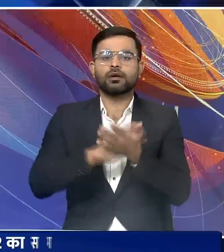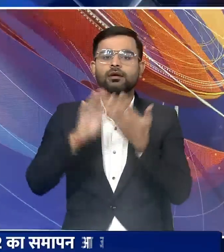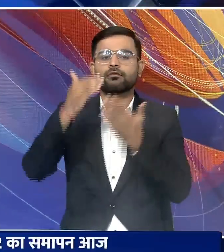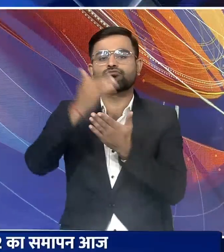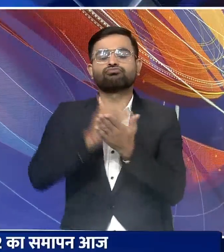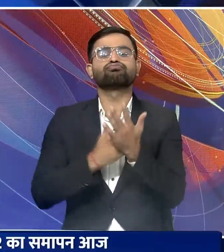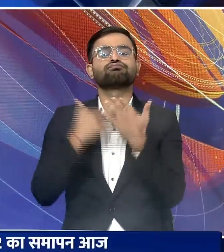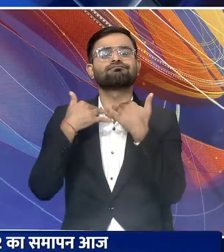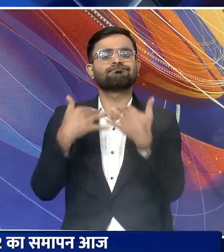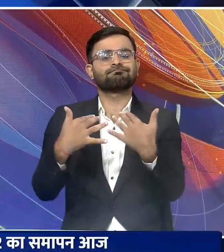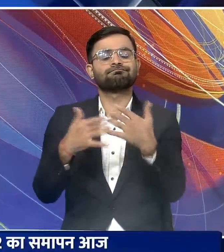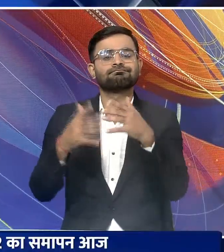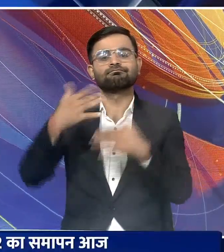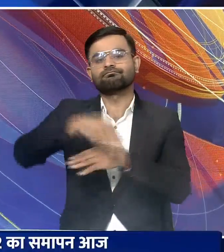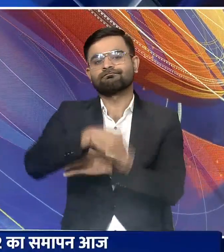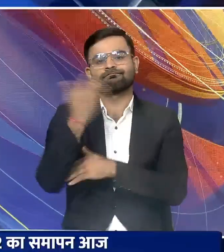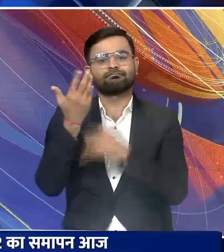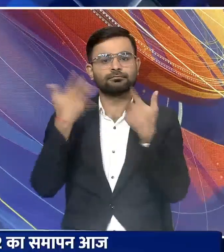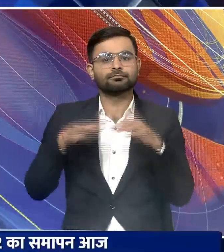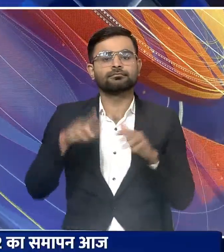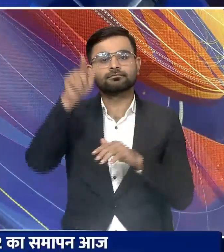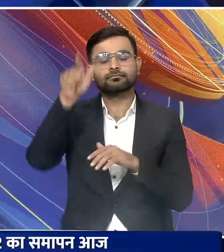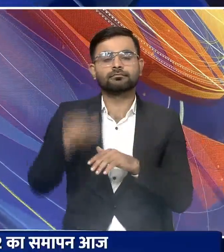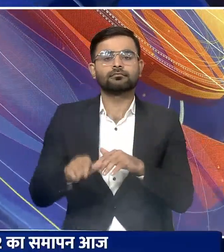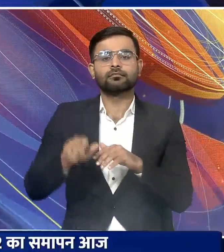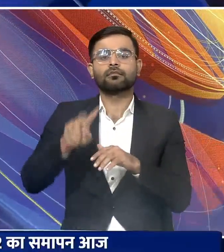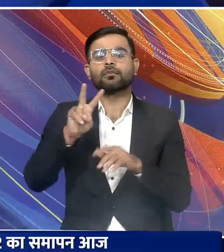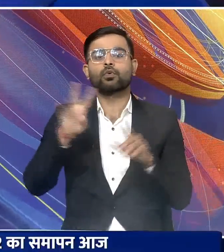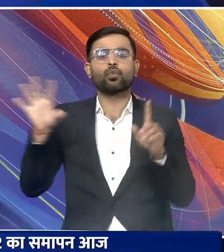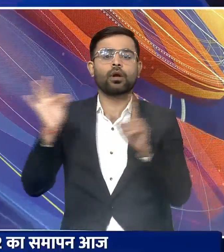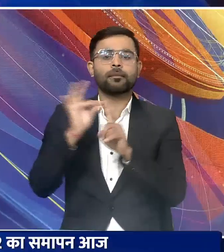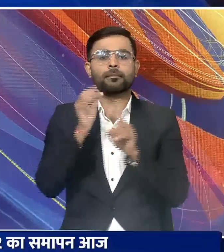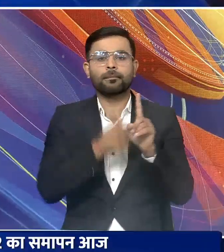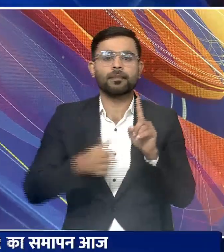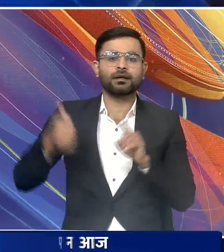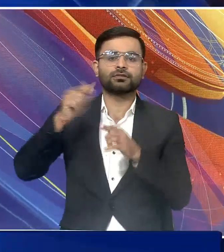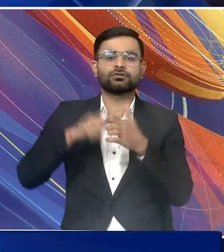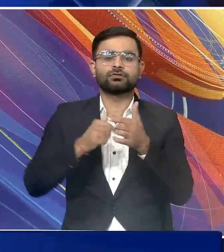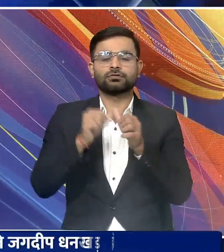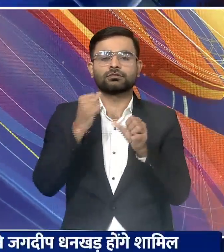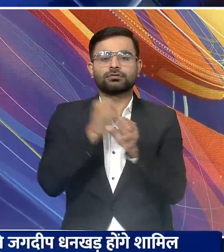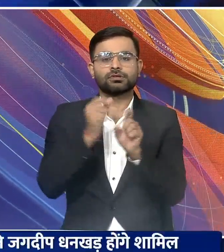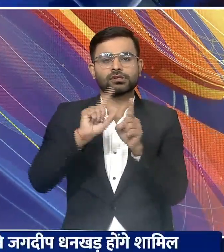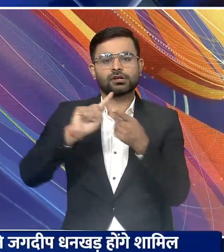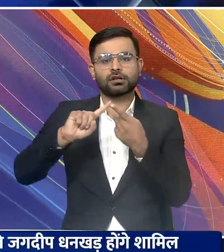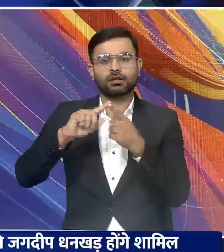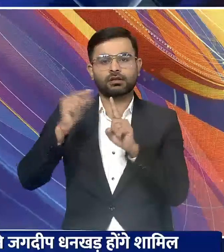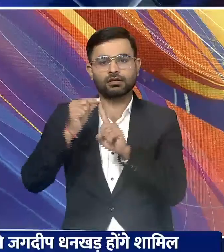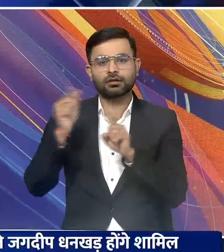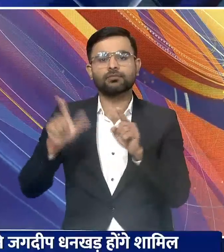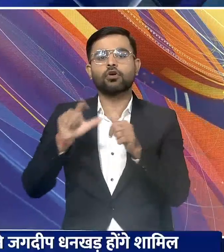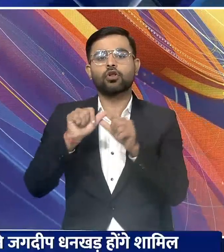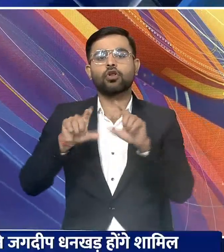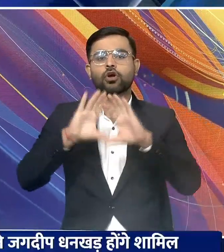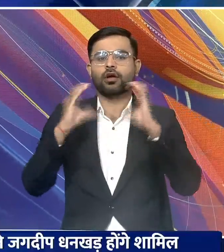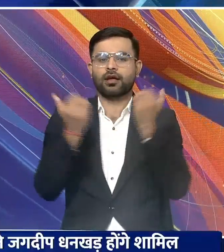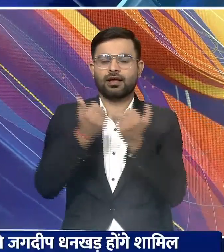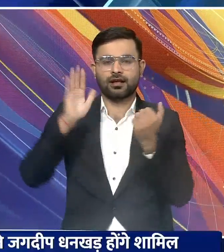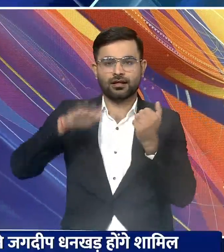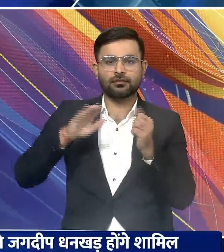समापन समारोह आयोजित किया जाएगा, जिसमें उपराष्ट्रपति जगदीप धनखड़, लोकसभा अध्यक्ष ओम बिरला और गुजरात के